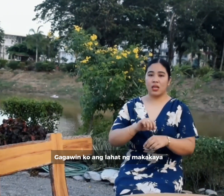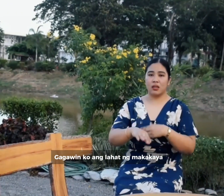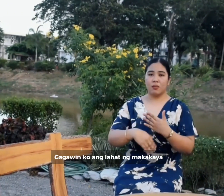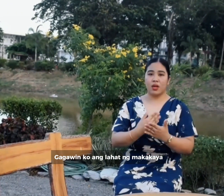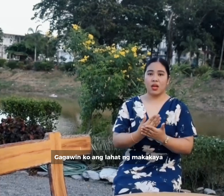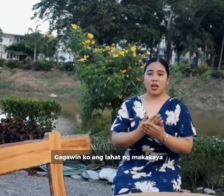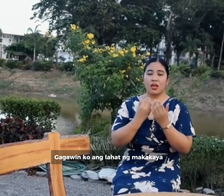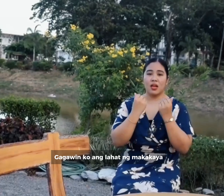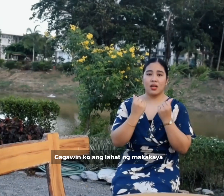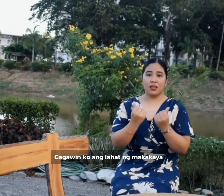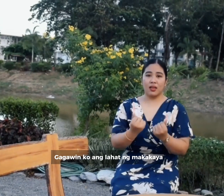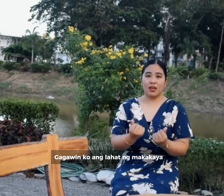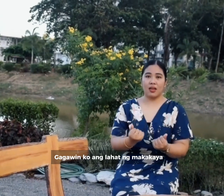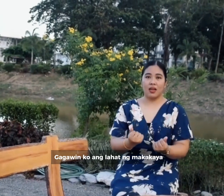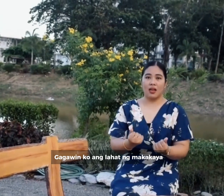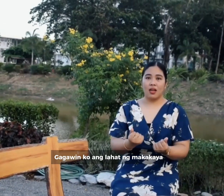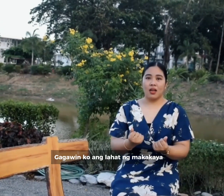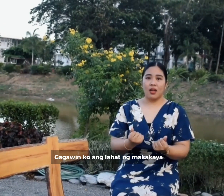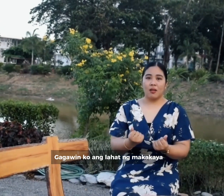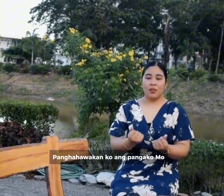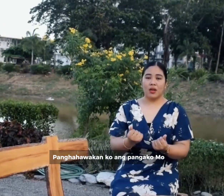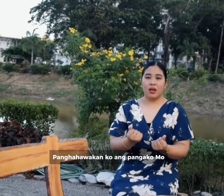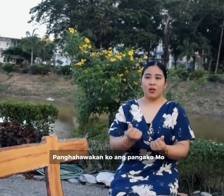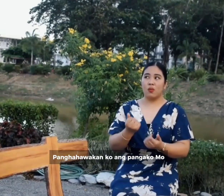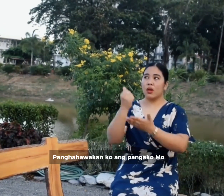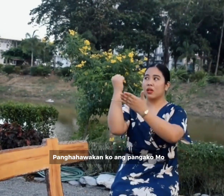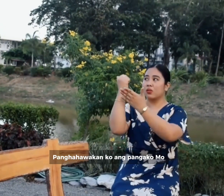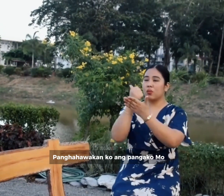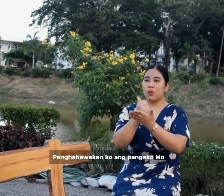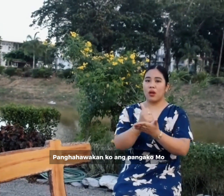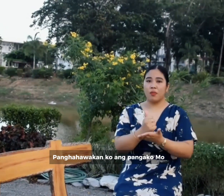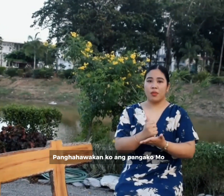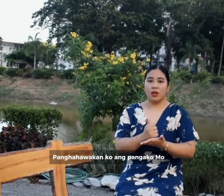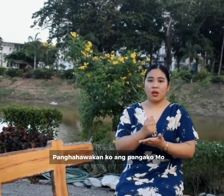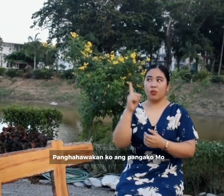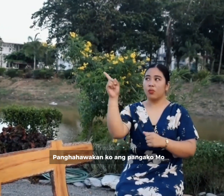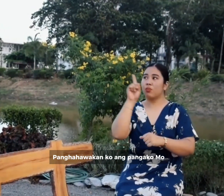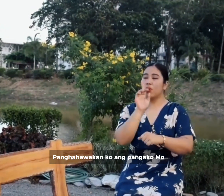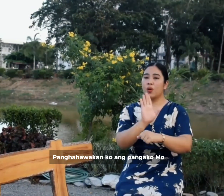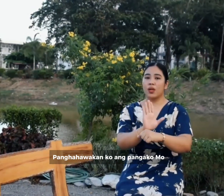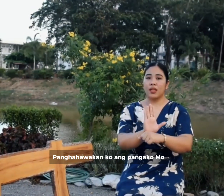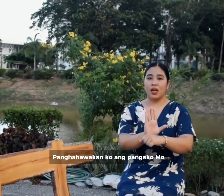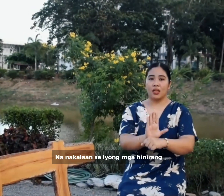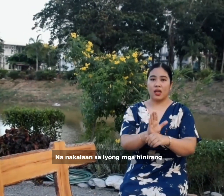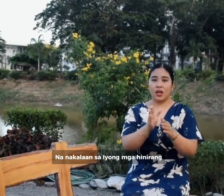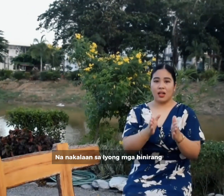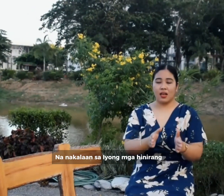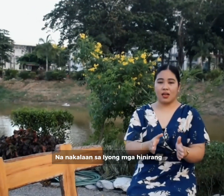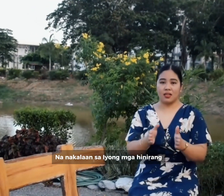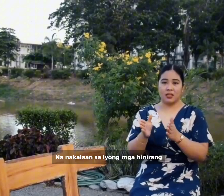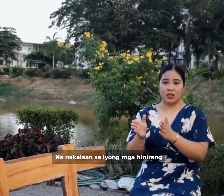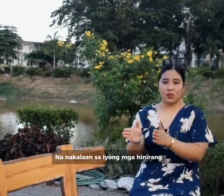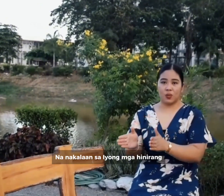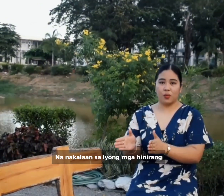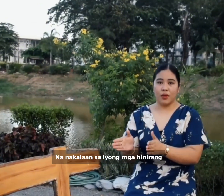na makakaya. Pangawakan ko ang pangako mo na nakalaan sa iyong